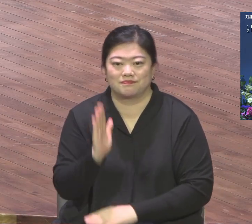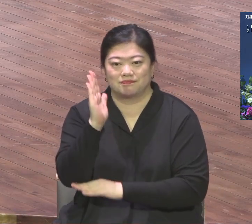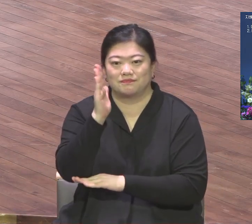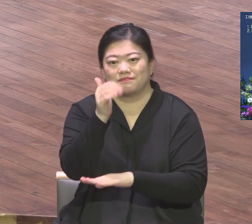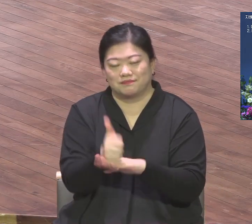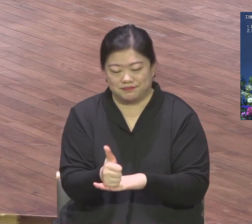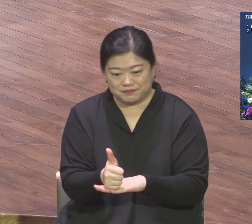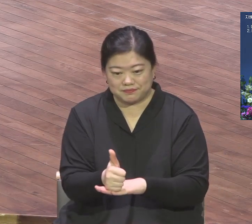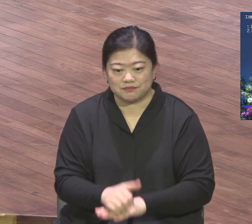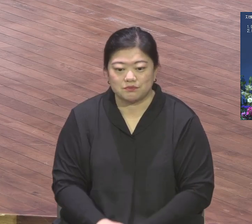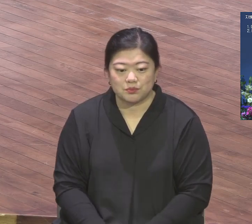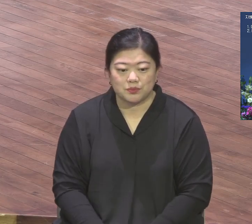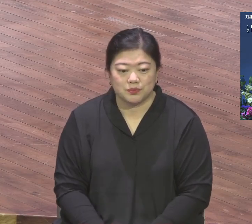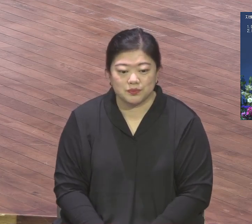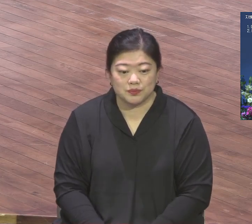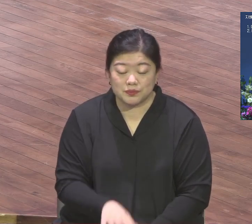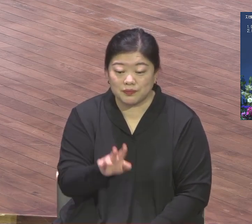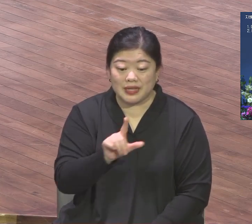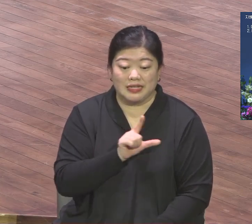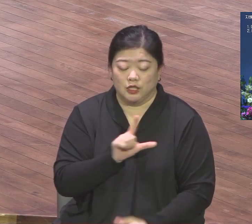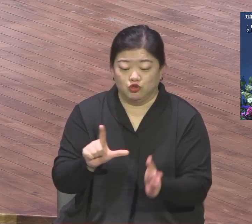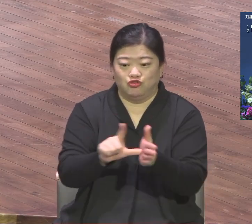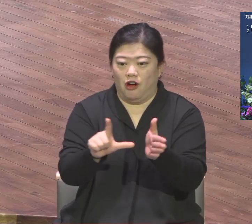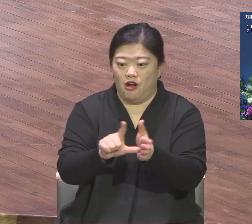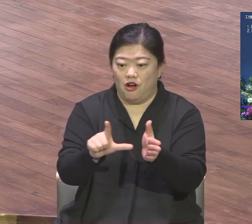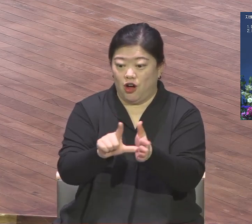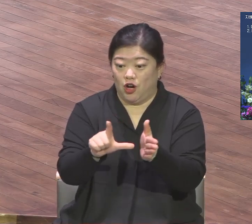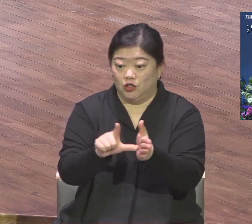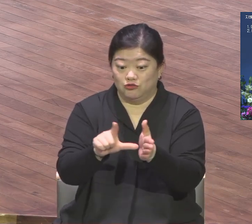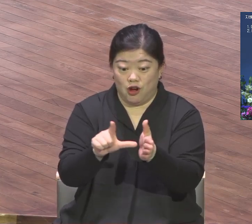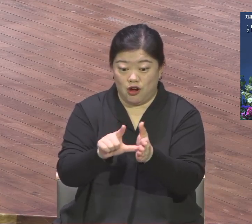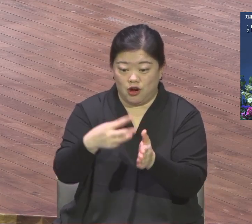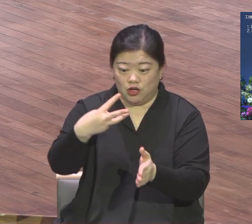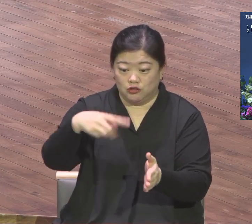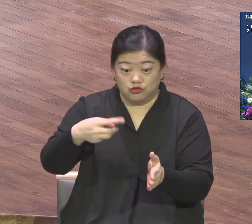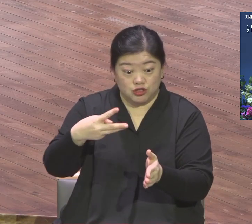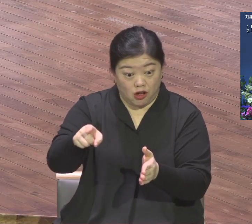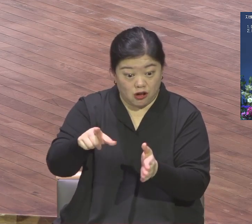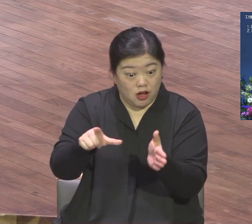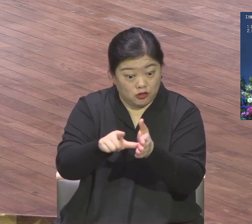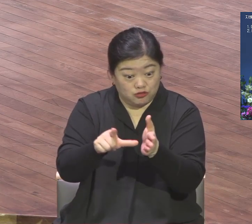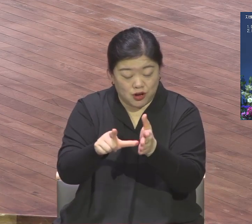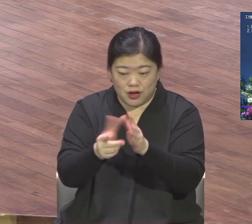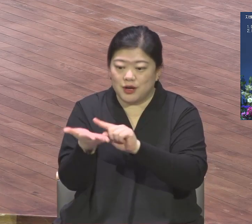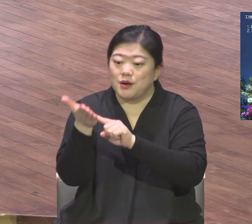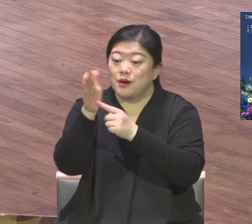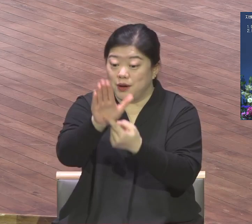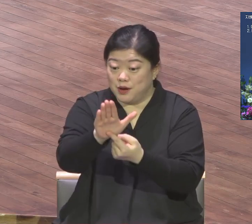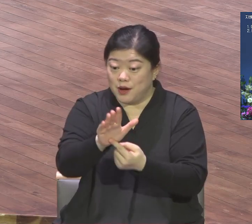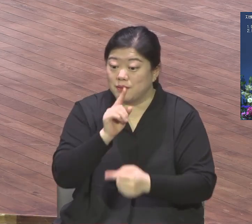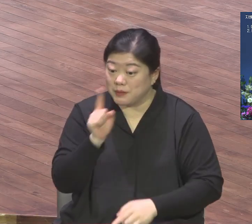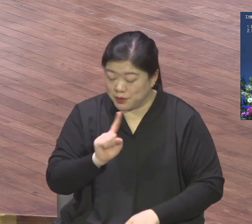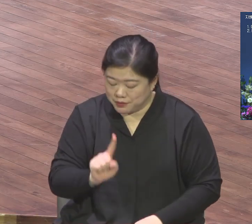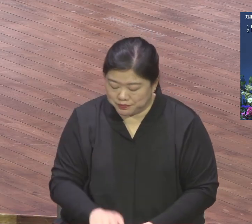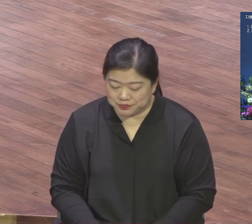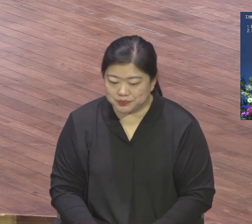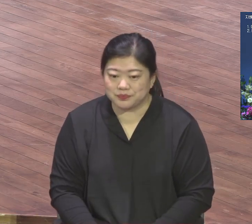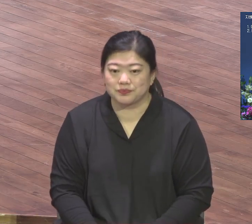결론입니다. 종교개혁자 마틴 루터가 이런 유명한 말을 했습니다. 새가